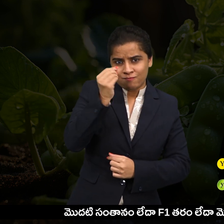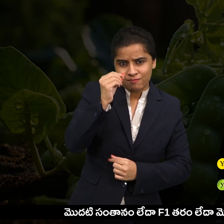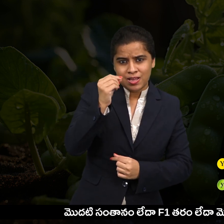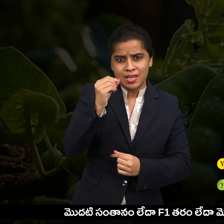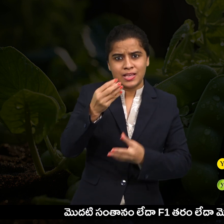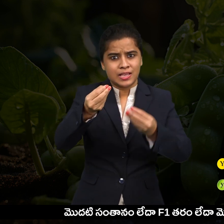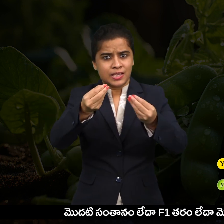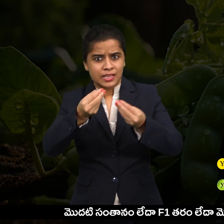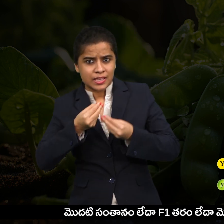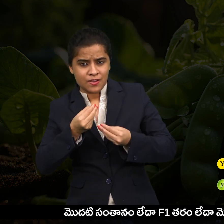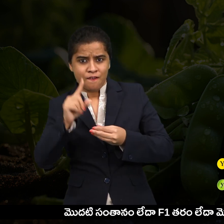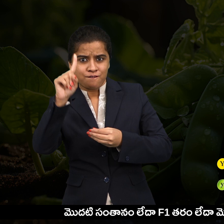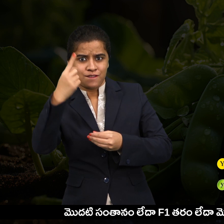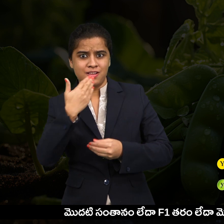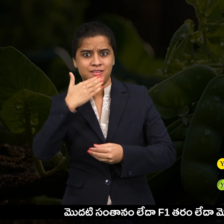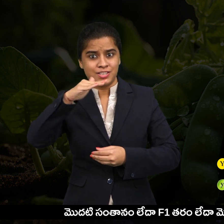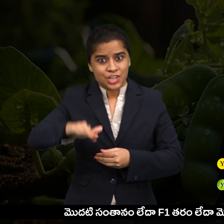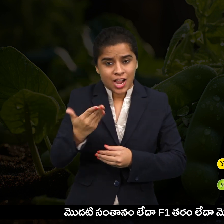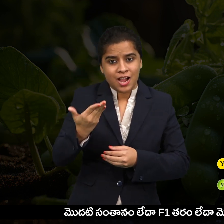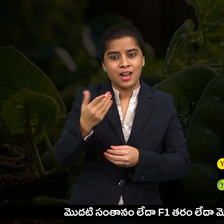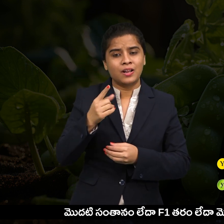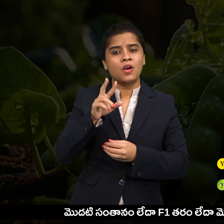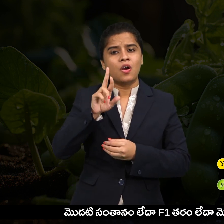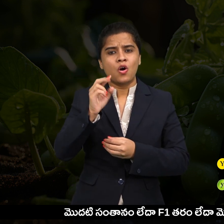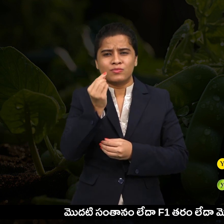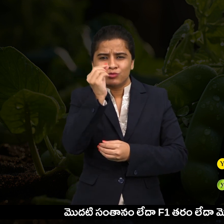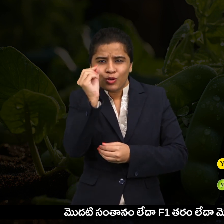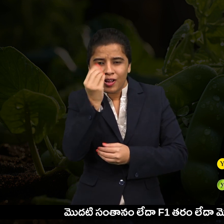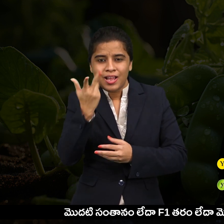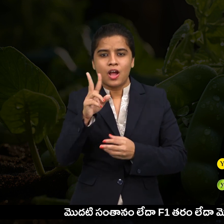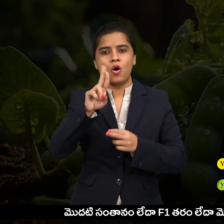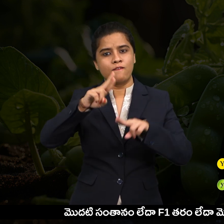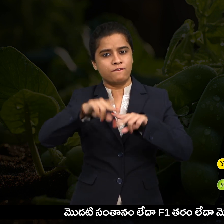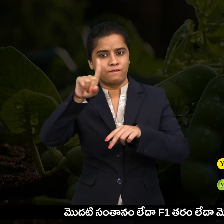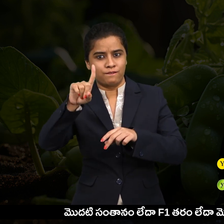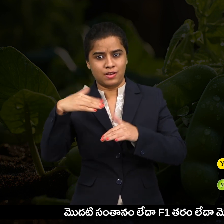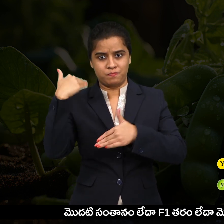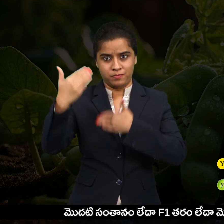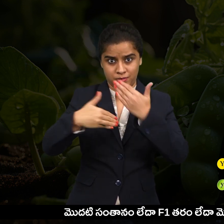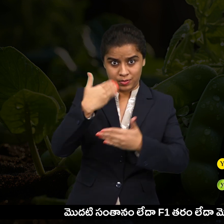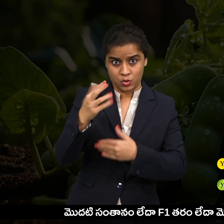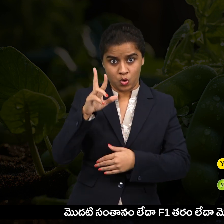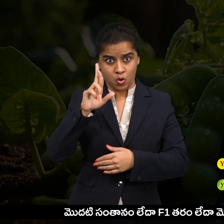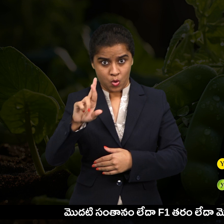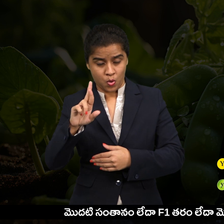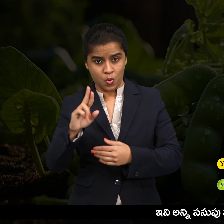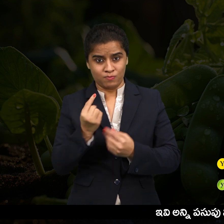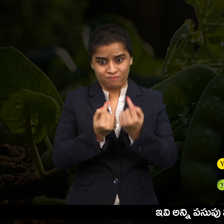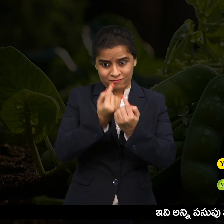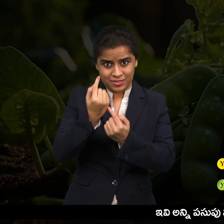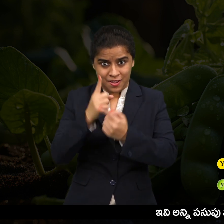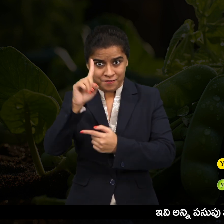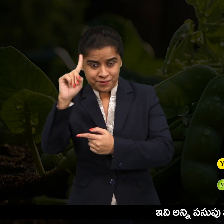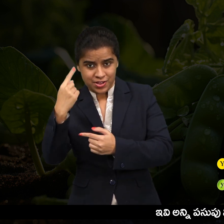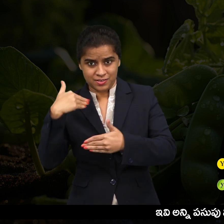మొదటి సంతానం లేదా F1 తరం లేదా మొదటి తరం తల్లిదండ్రుల సంతానాన్ని అందించాయి.